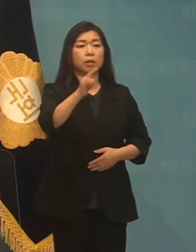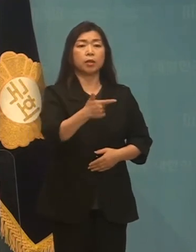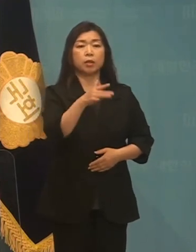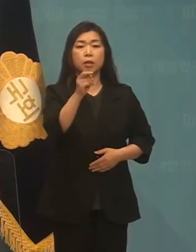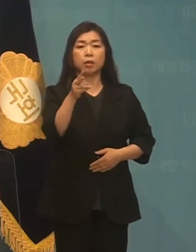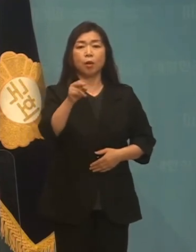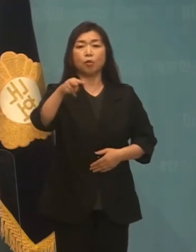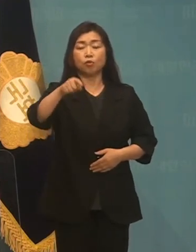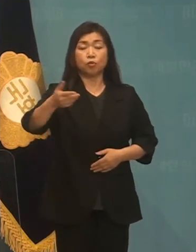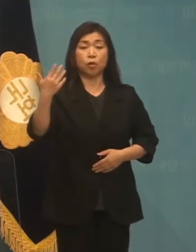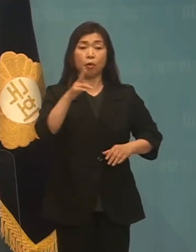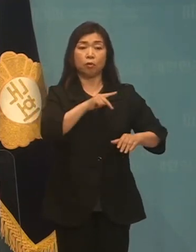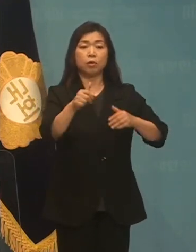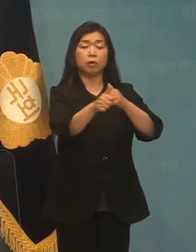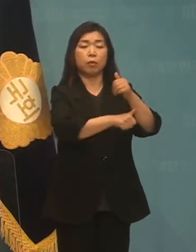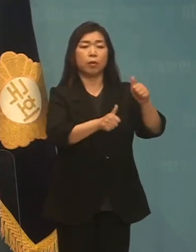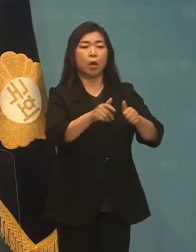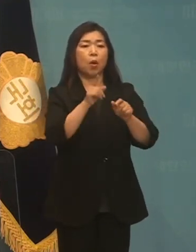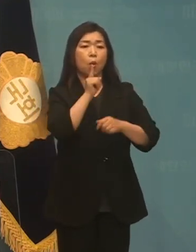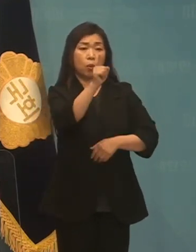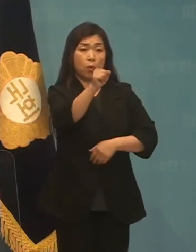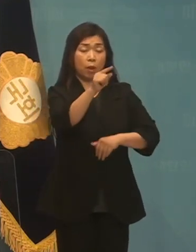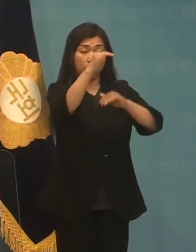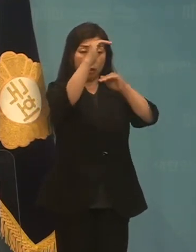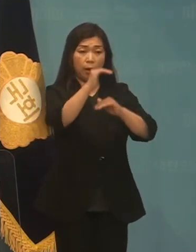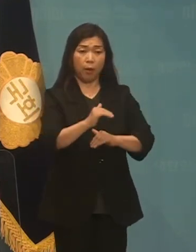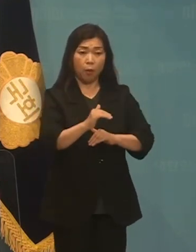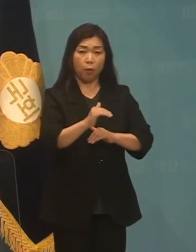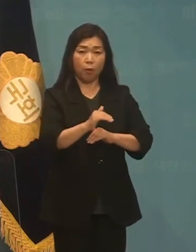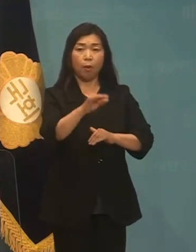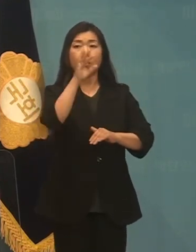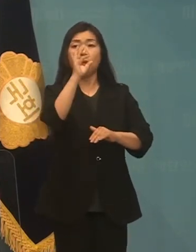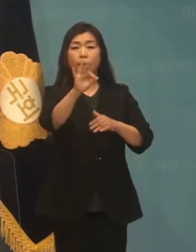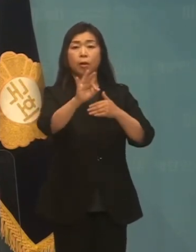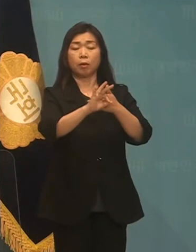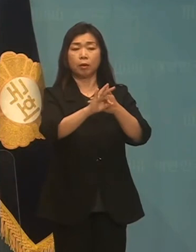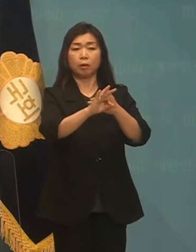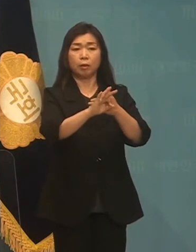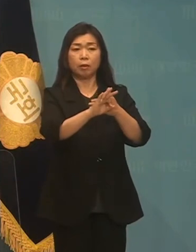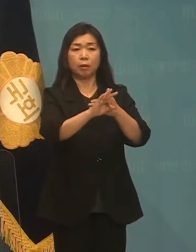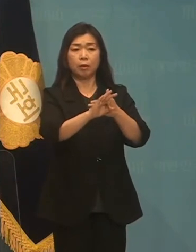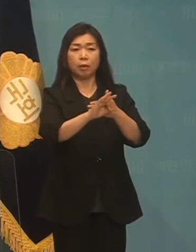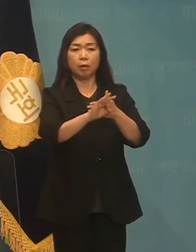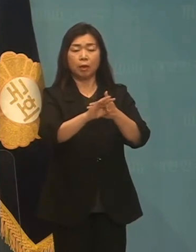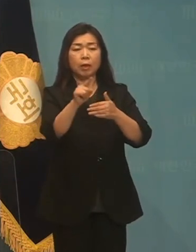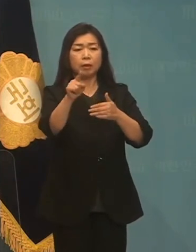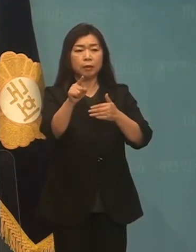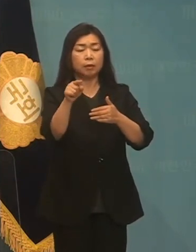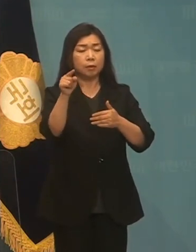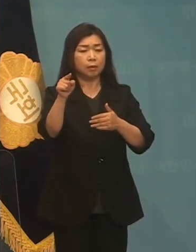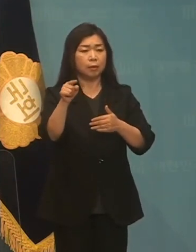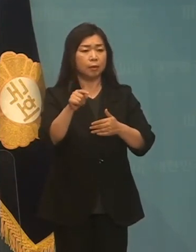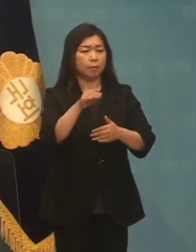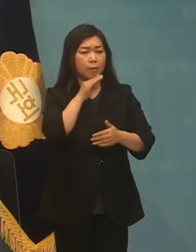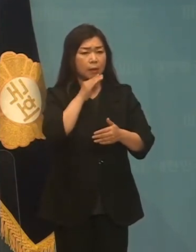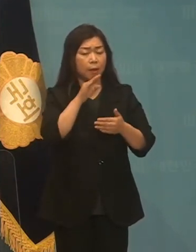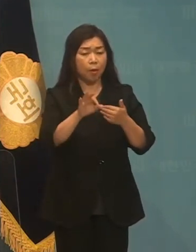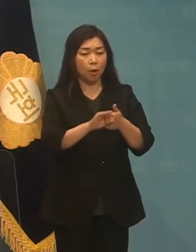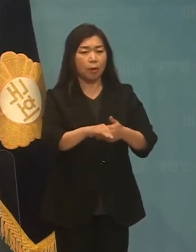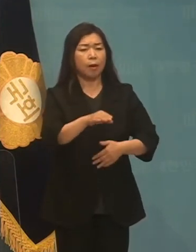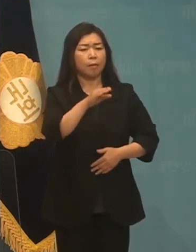신영수 전 의원이 고소한 것과 같은 내용의 주장이 성립하려면